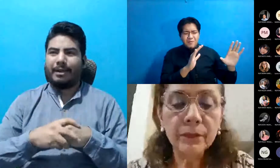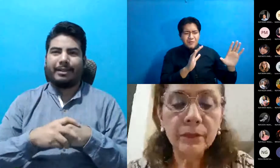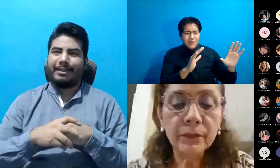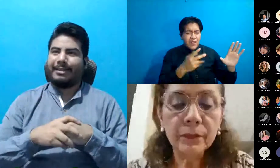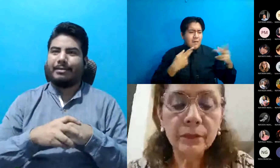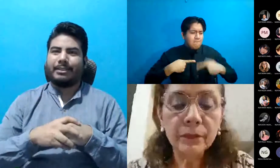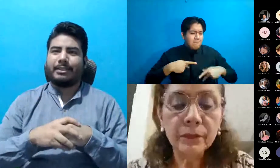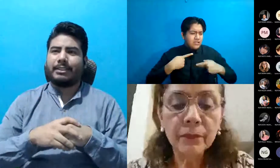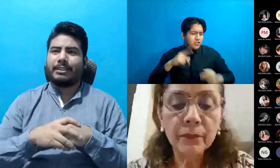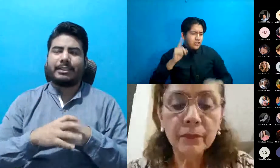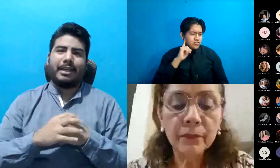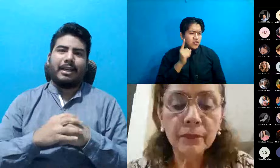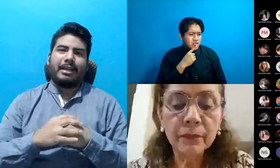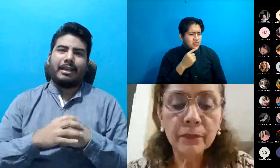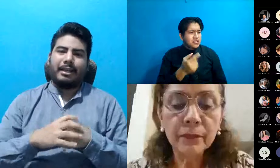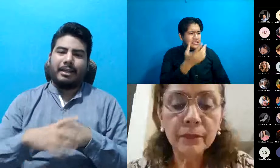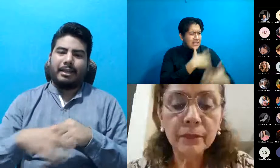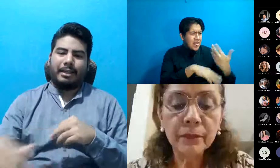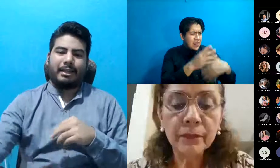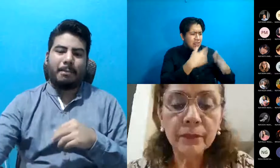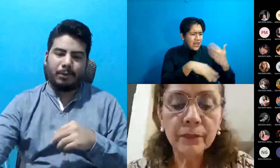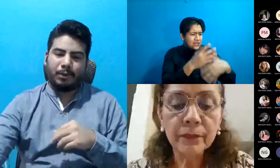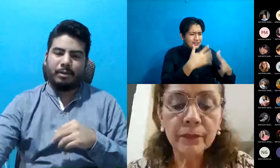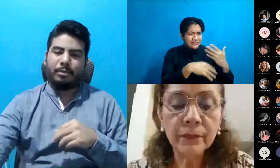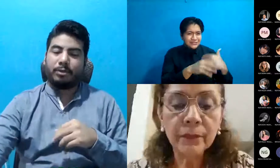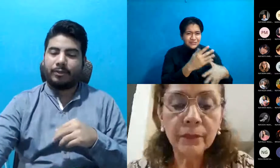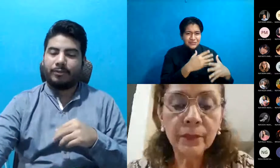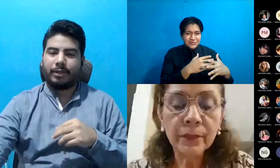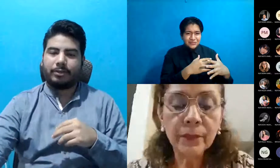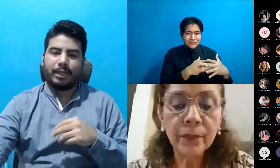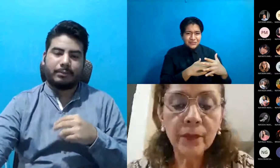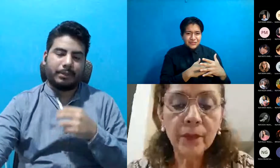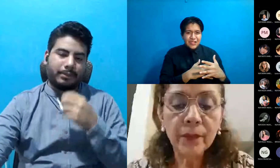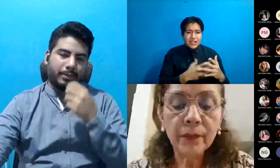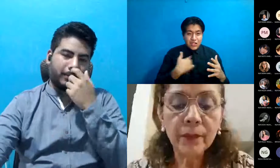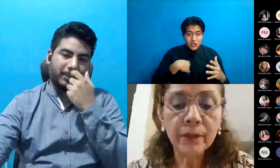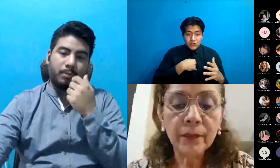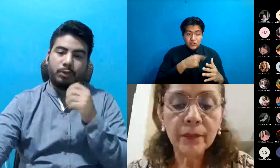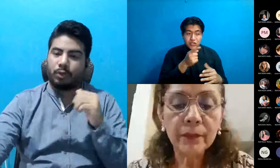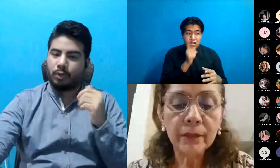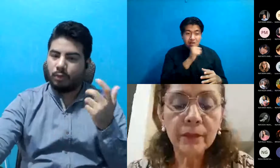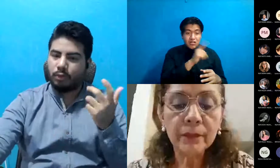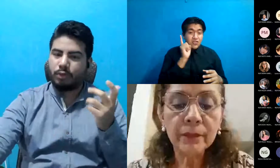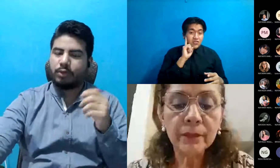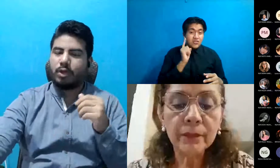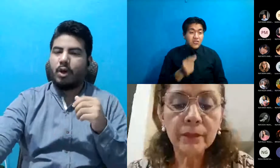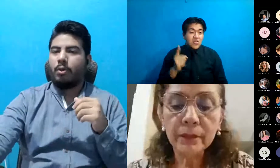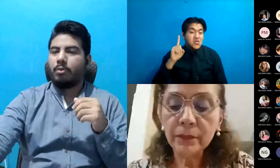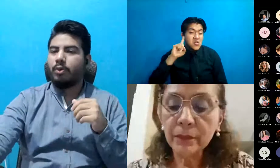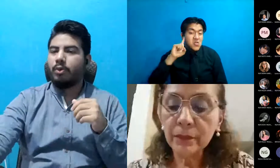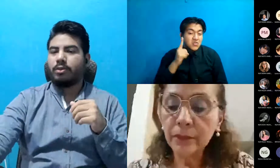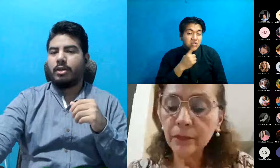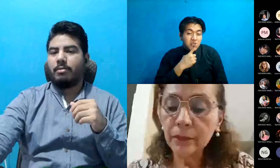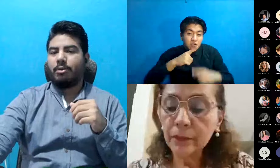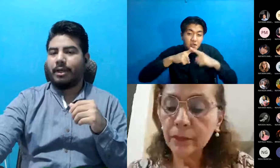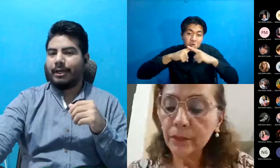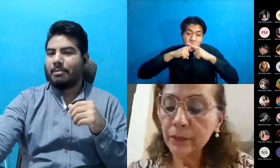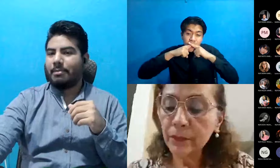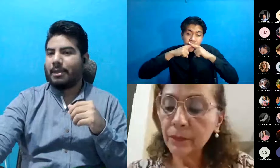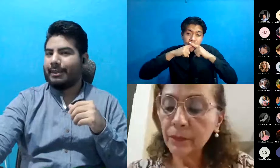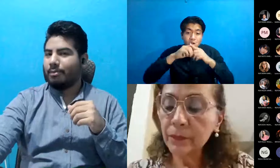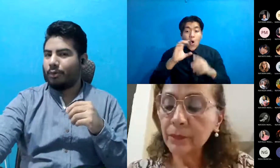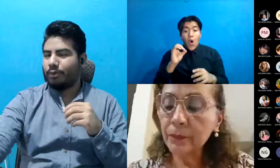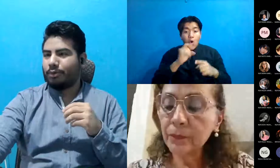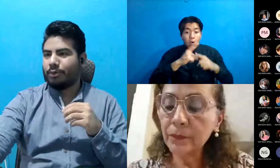sordo habla y a veces dice que tampoco no debemos referirnos a las personas sordas como sordomudos o mudos,